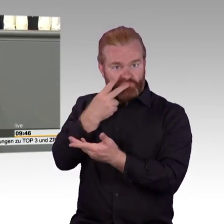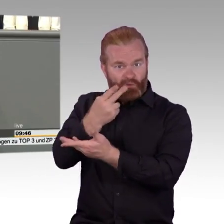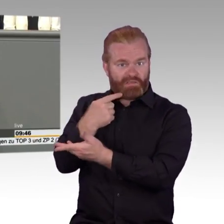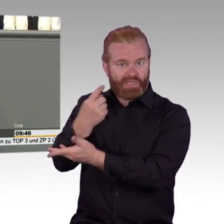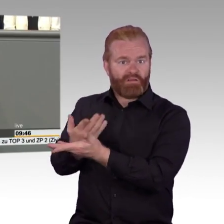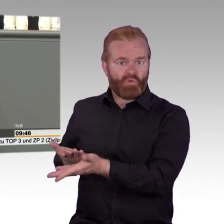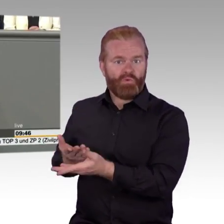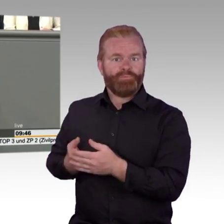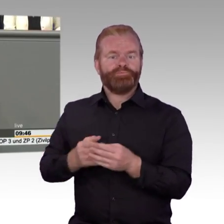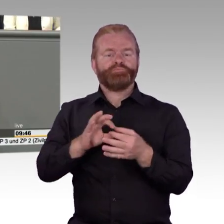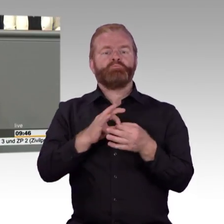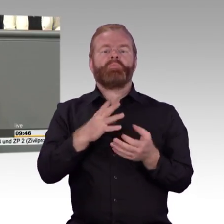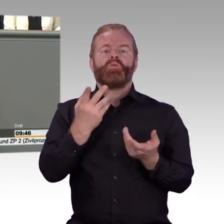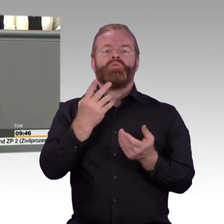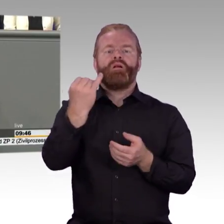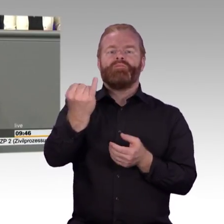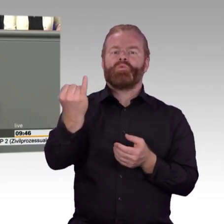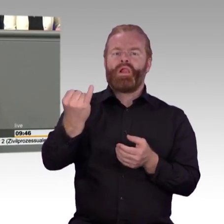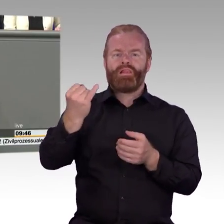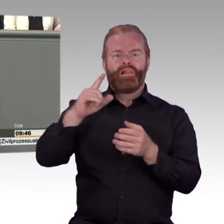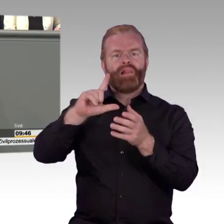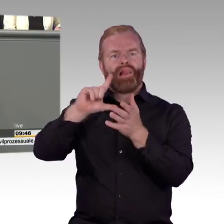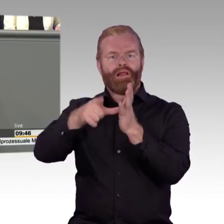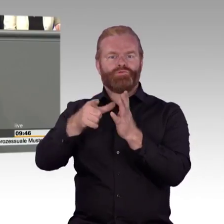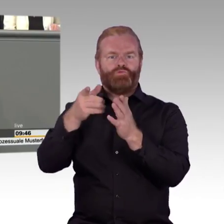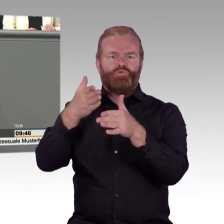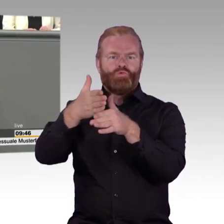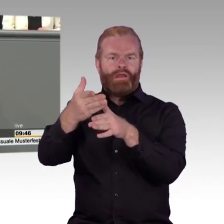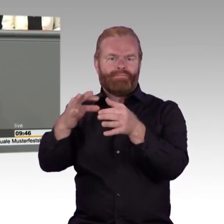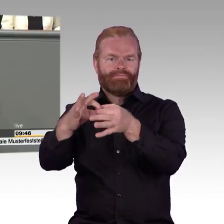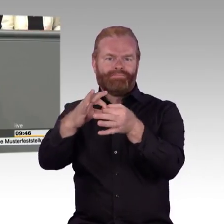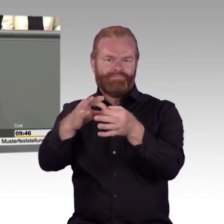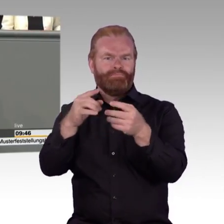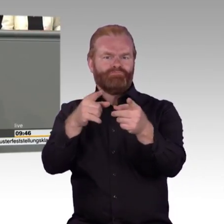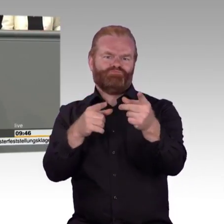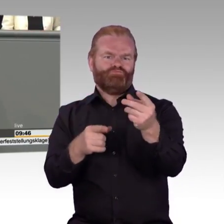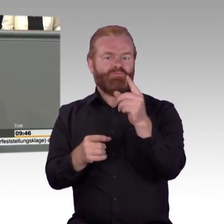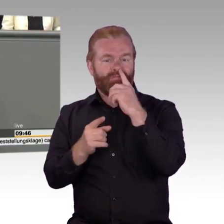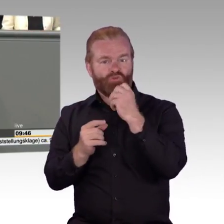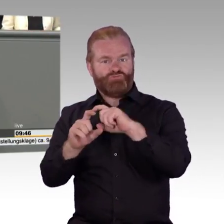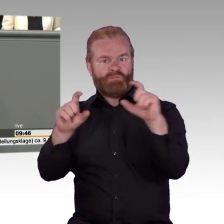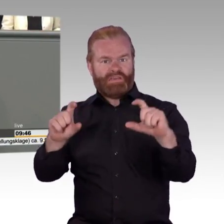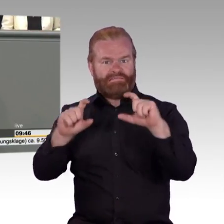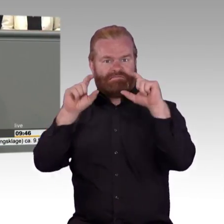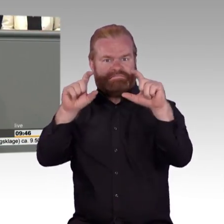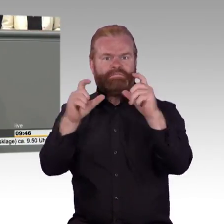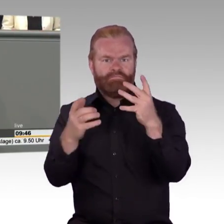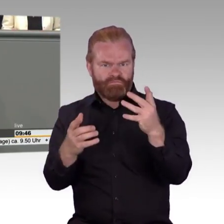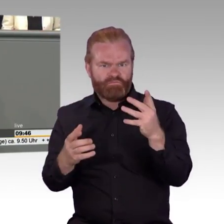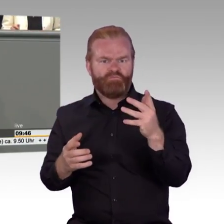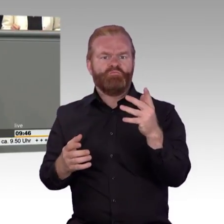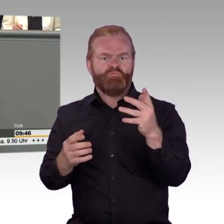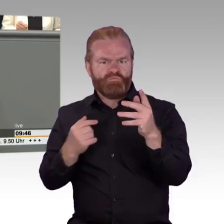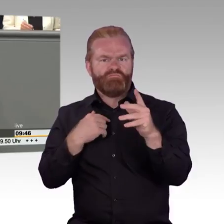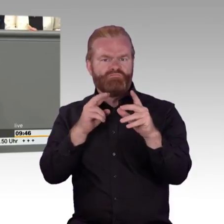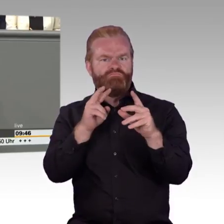VW. Aber wir müssen noch mal gucken, wir haben hier gerade das prominenteste Beispiel, wo Verbraucherinnen und Verbraucher massenhaft geschädigt werden. Und da wäre